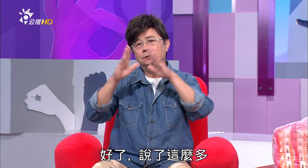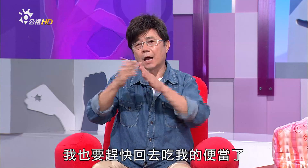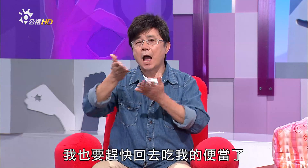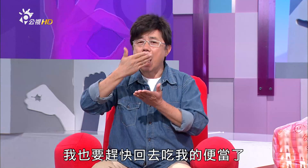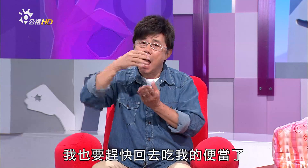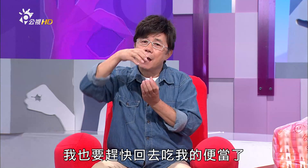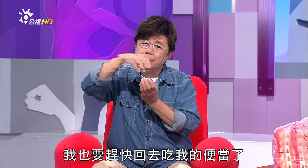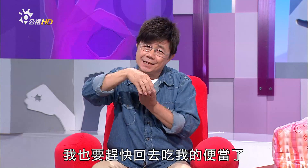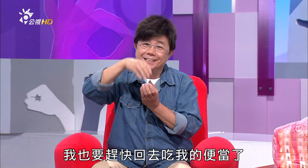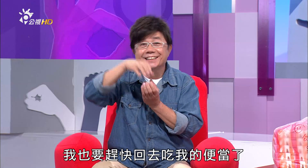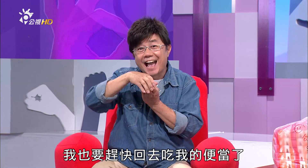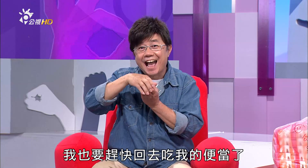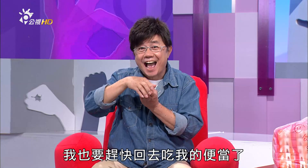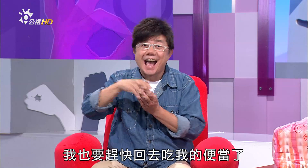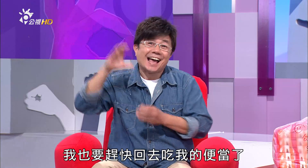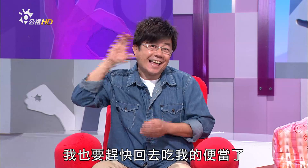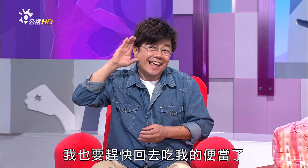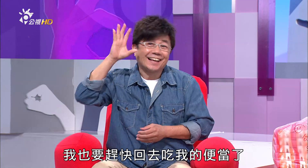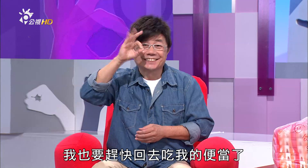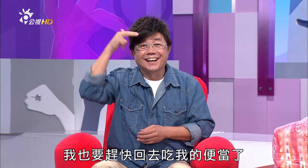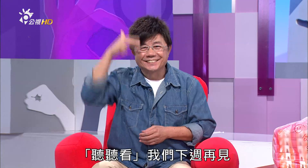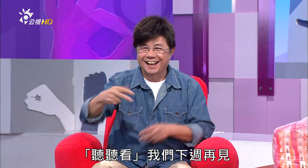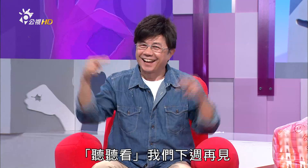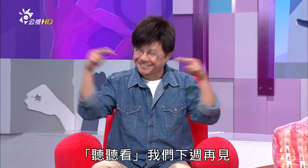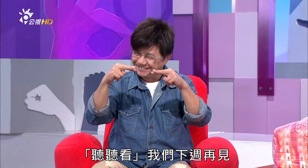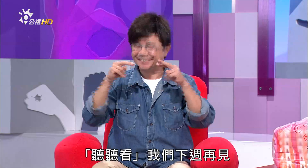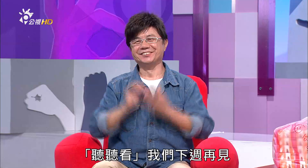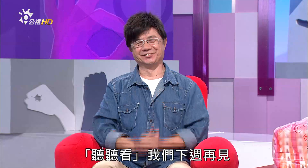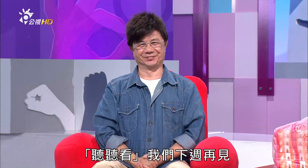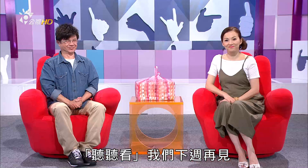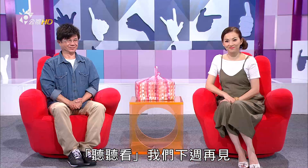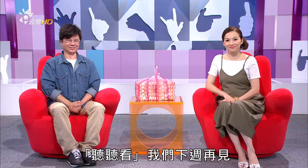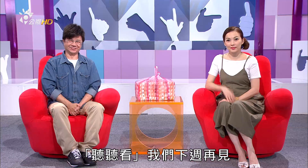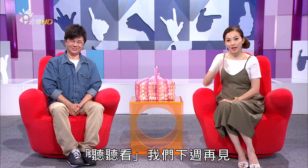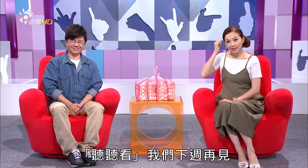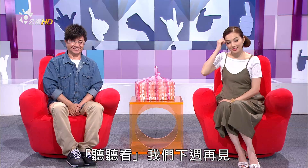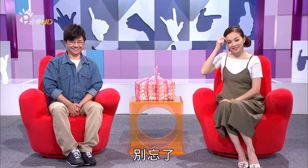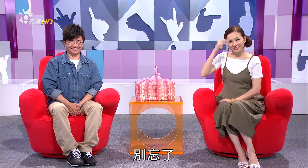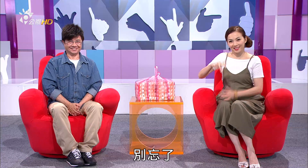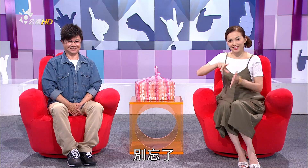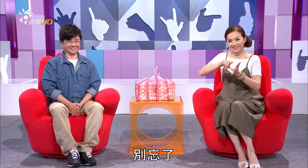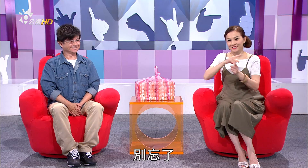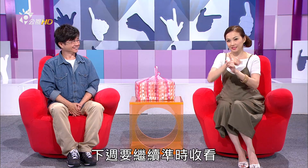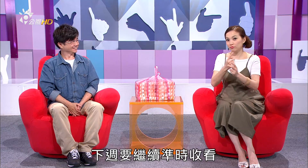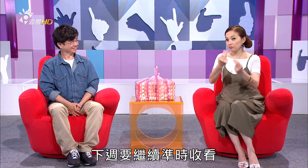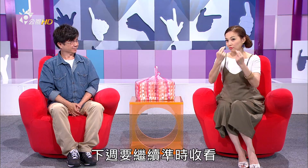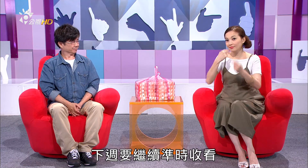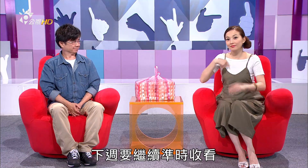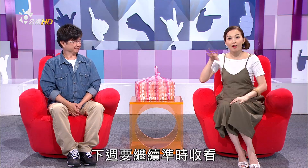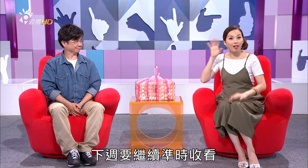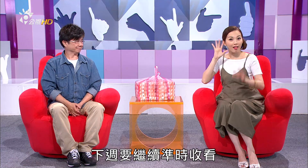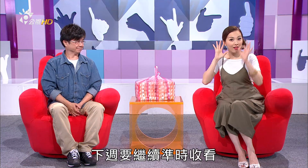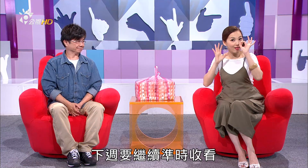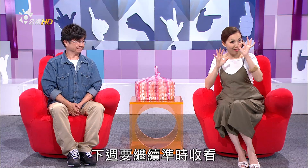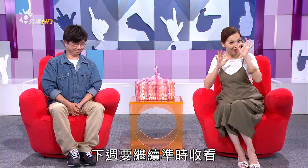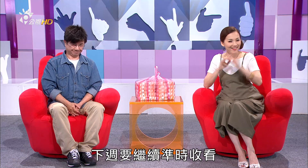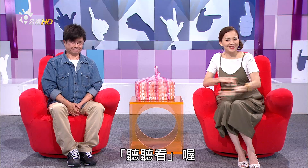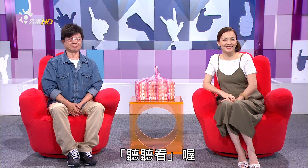我也要赶快回去吃我的便当了。婷婷看，我们下周再见。 别忘了，下周要继续准时收看婷婷